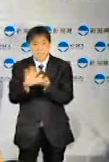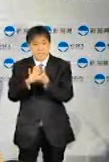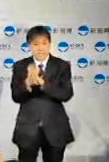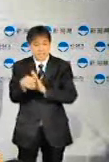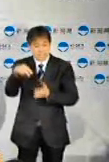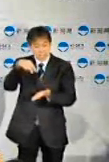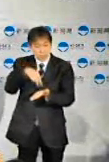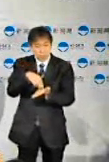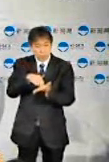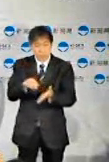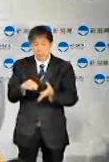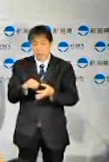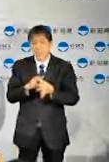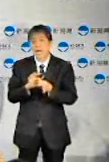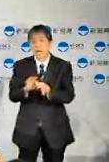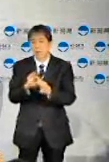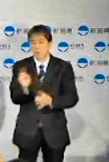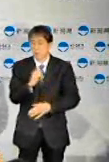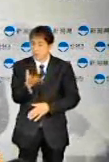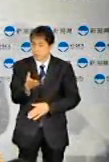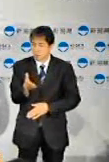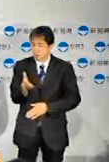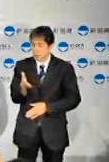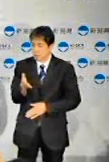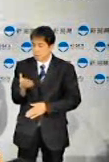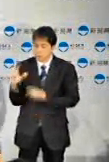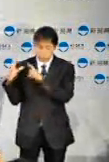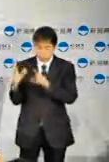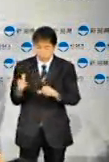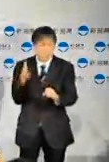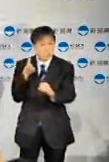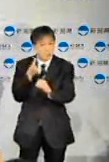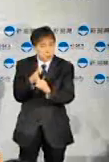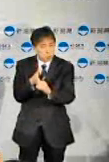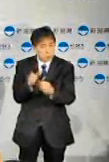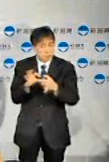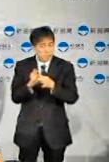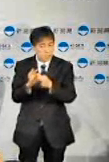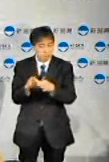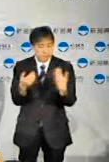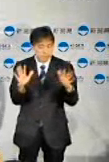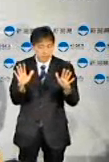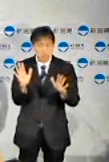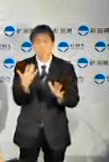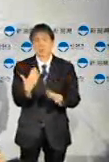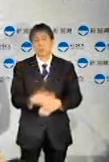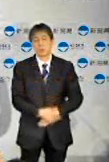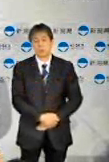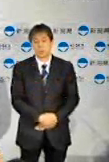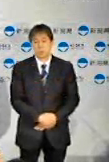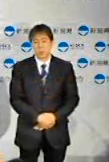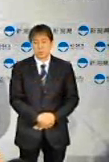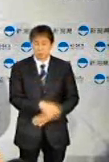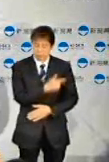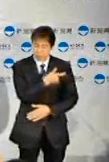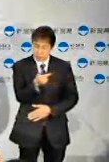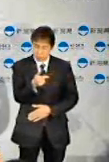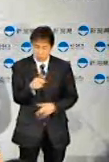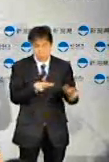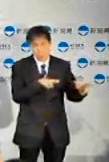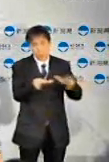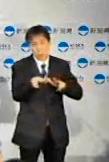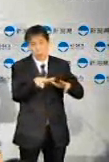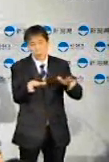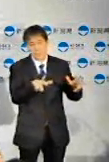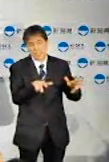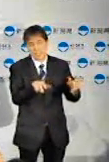関わりとしてはどういうふうな役割 を。直接的にはないと思いますけれども、まあ、いろんなあの行政上の規制